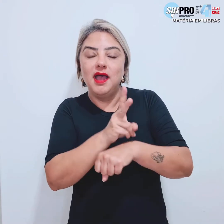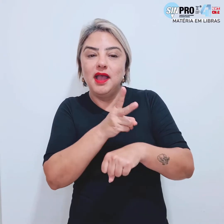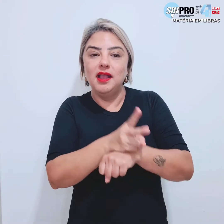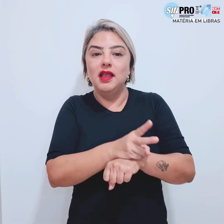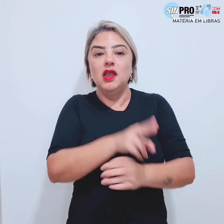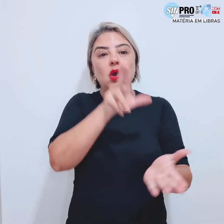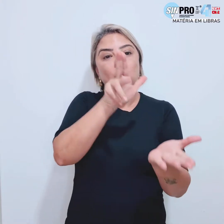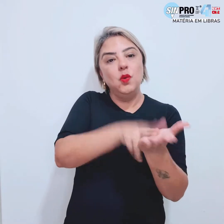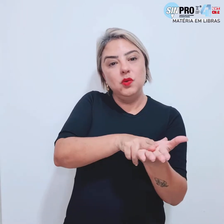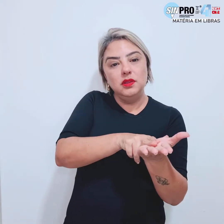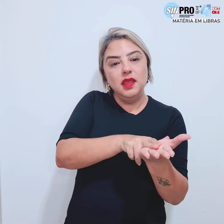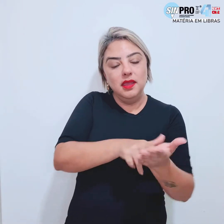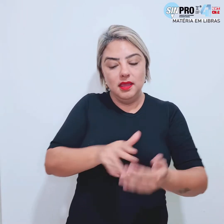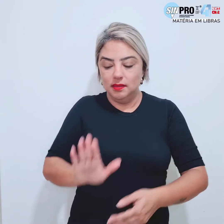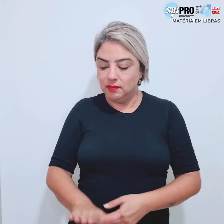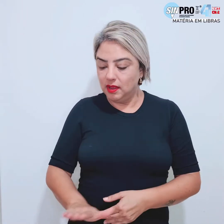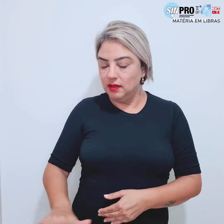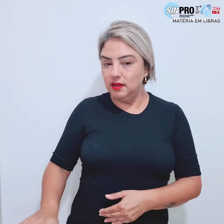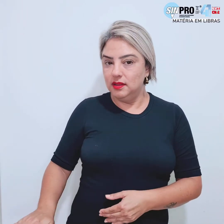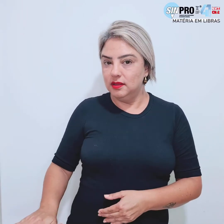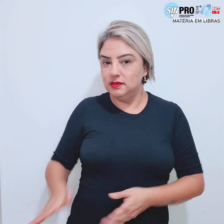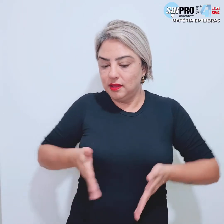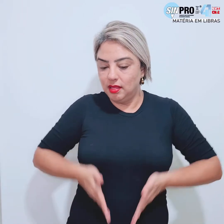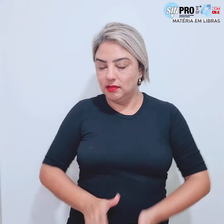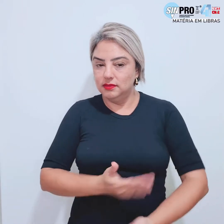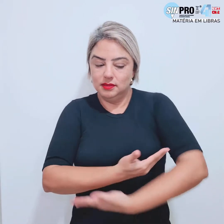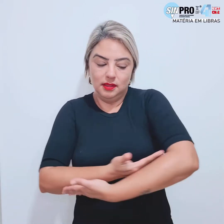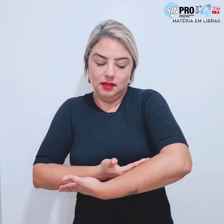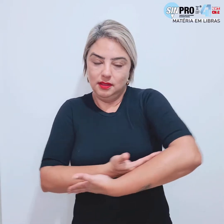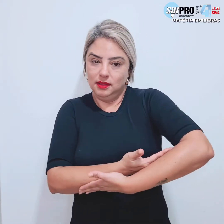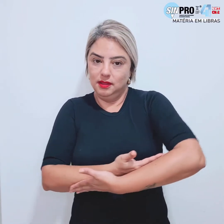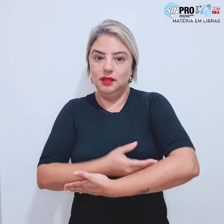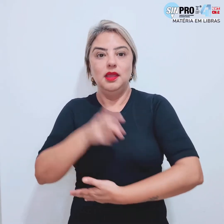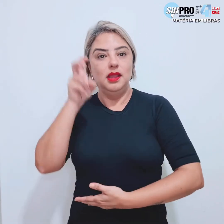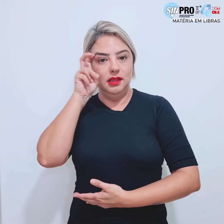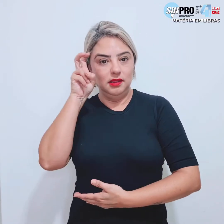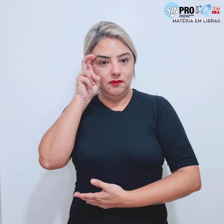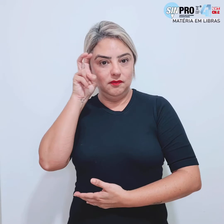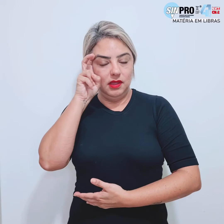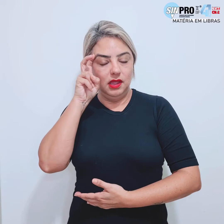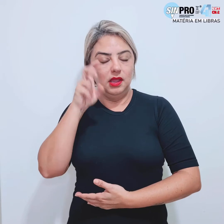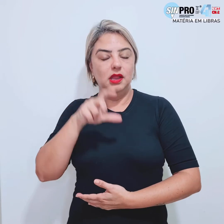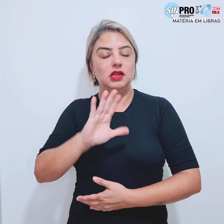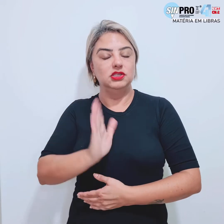UTI pediátrica e neonatal. Nesta quinta, havia